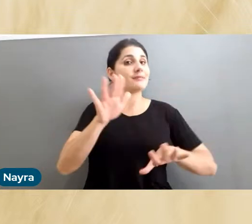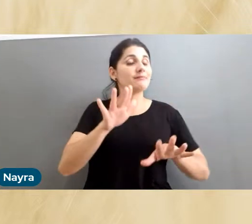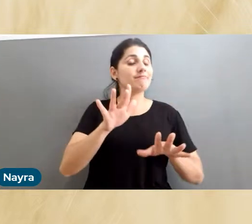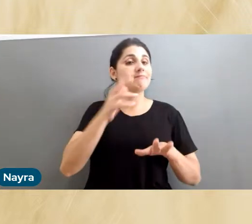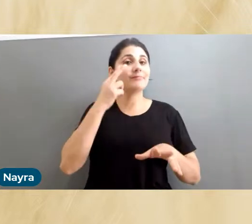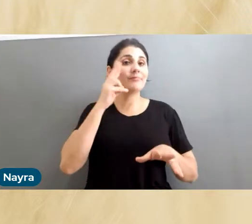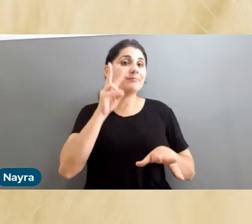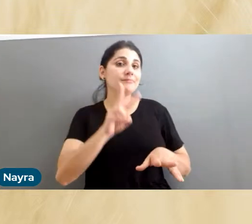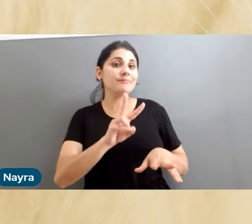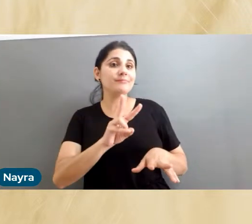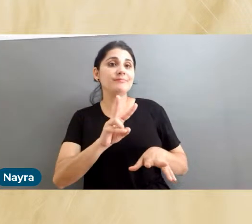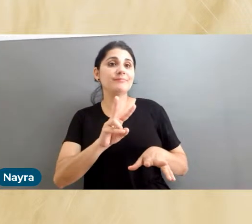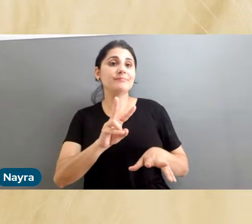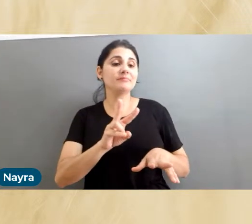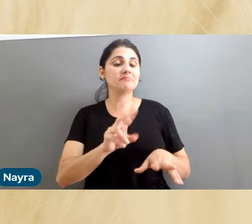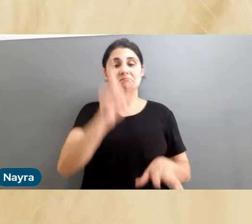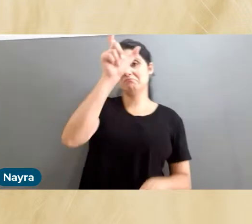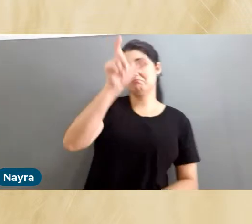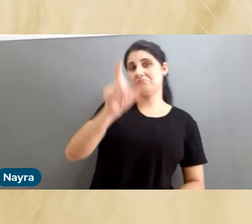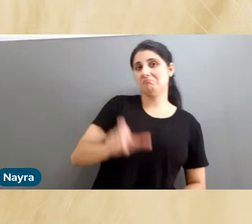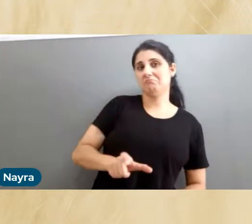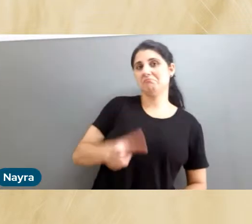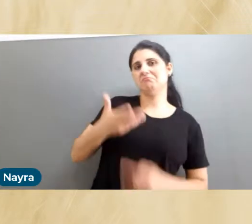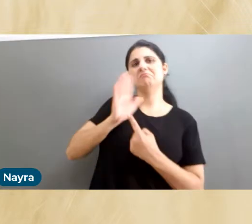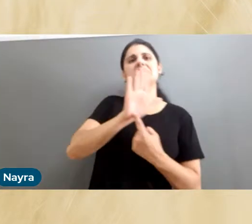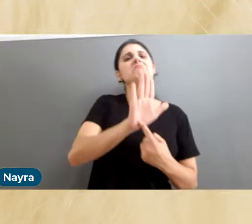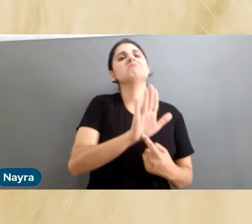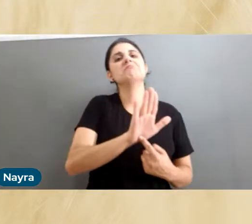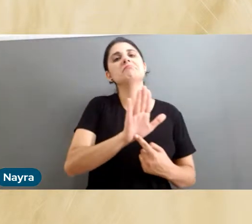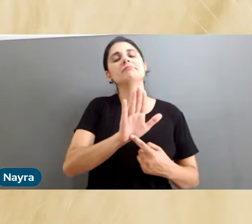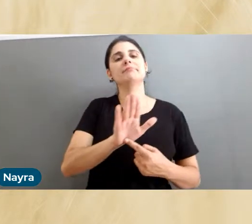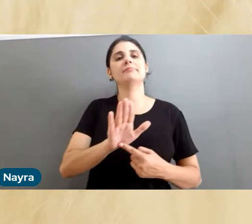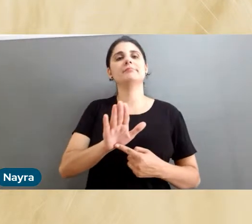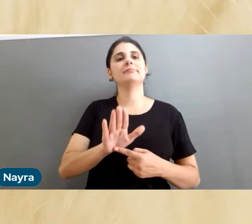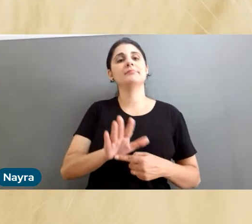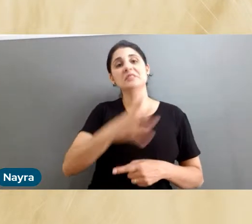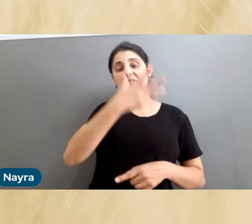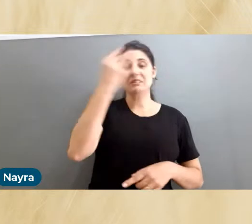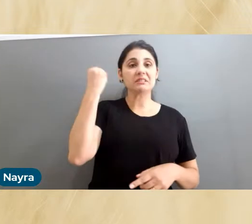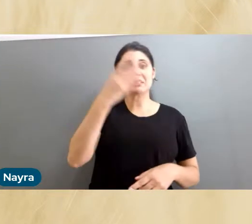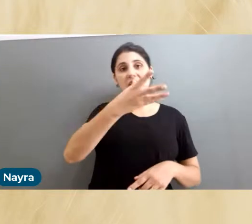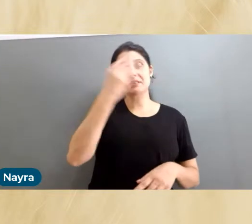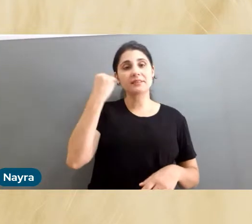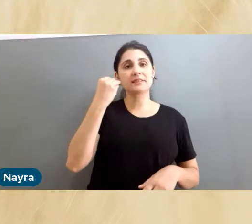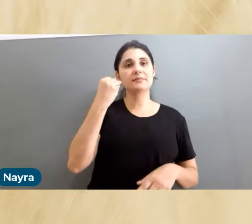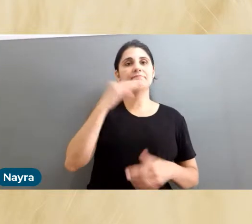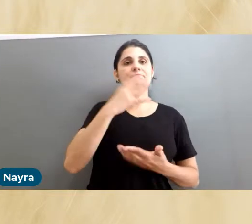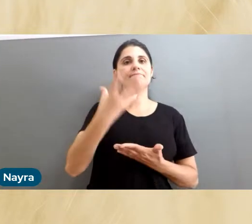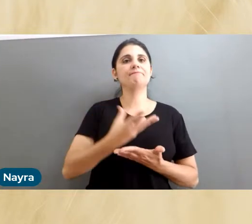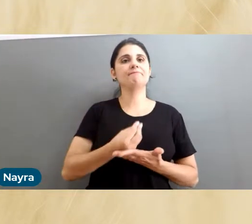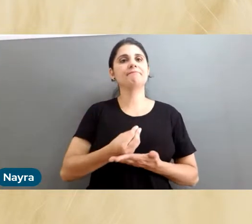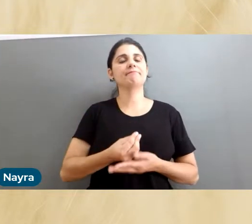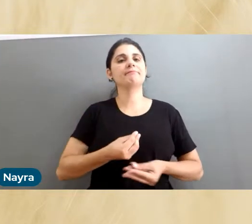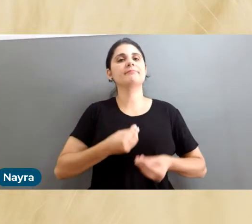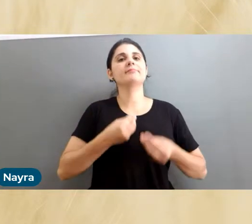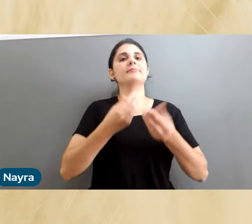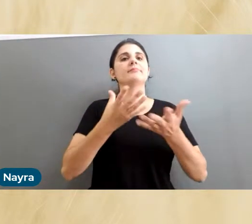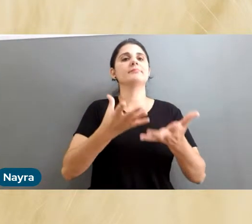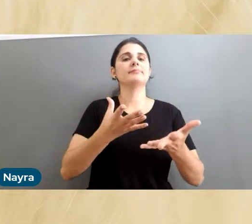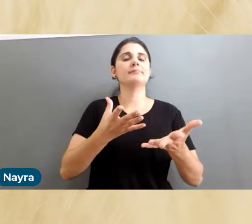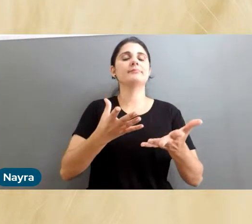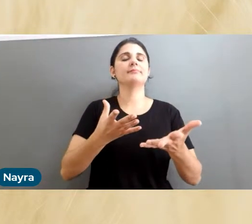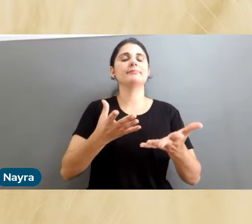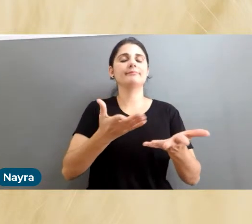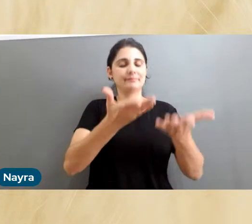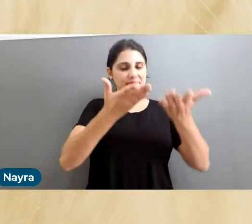pessoas pelo que elas são, pela forma como elas se apresentam, esquecendo que a doutrina espírita e o evangelho nos convidam a olhar aquilo